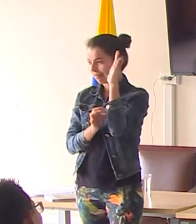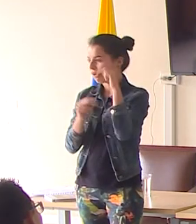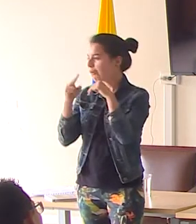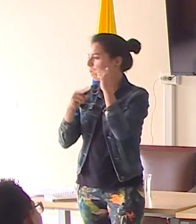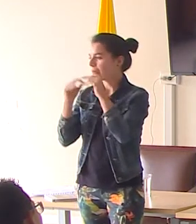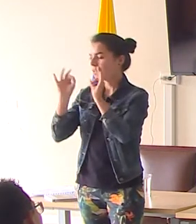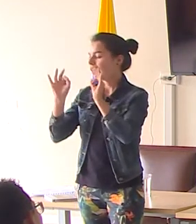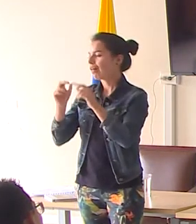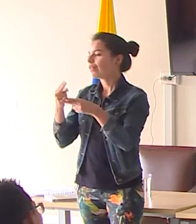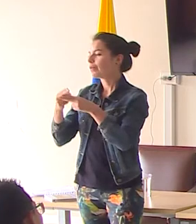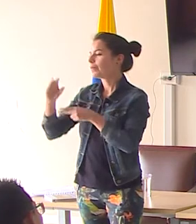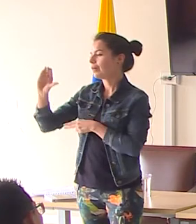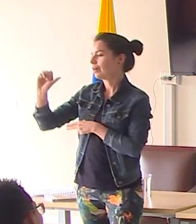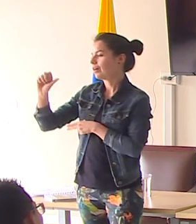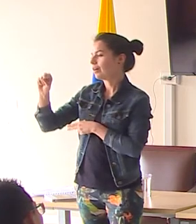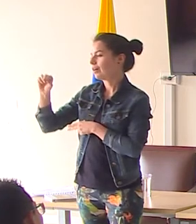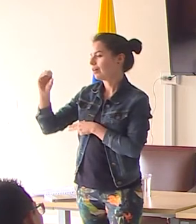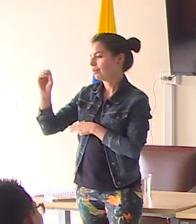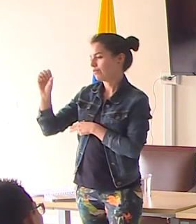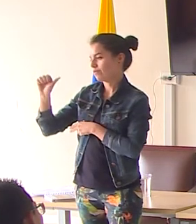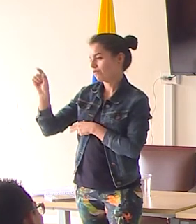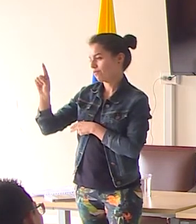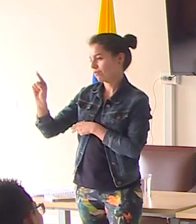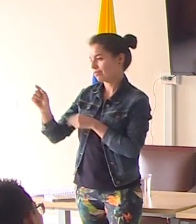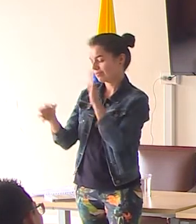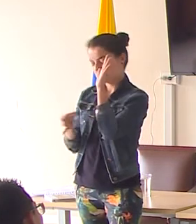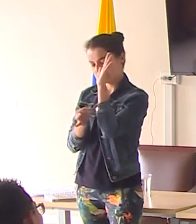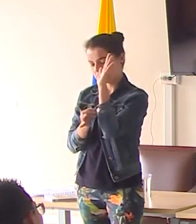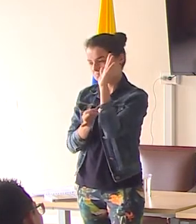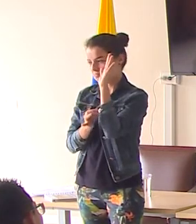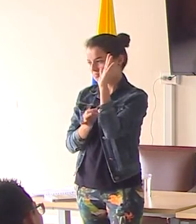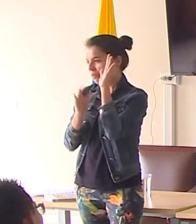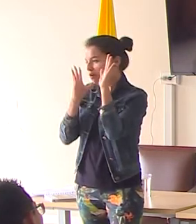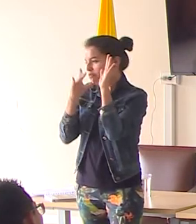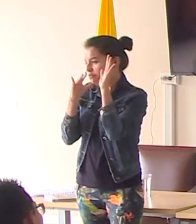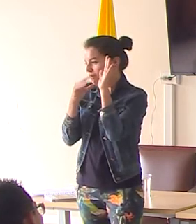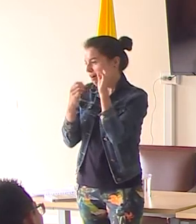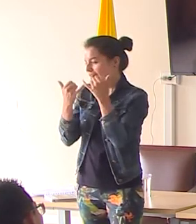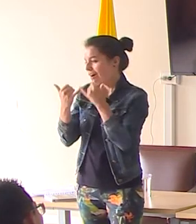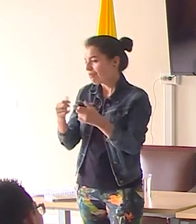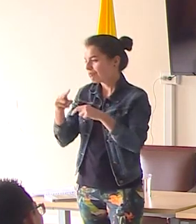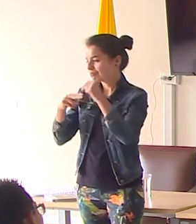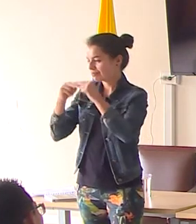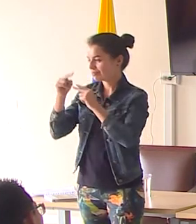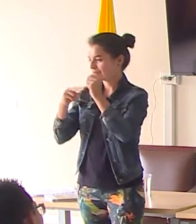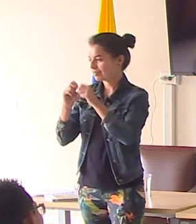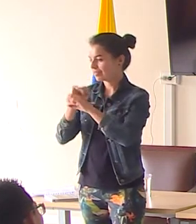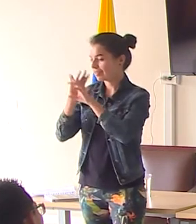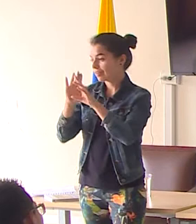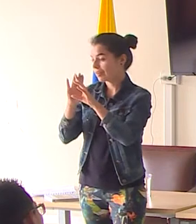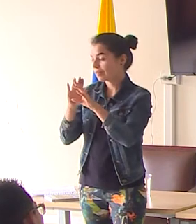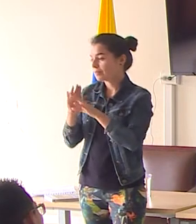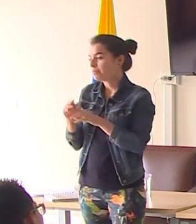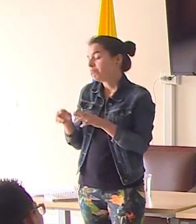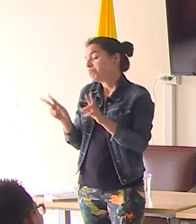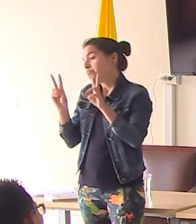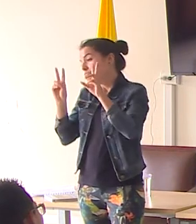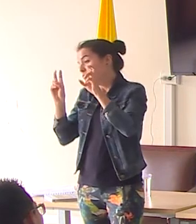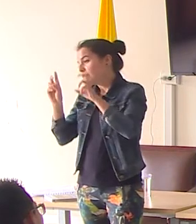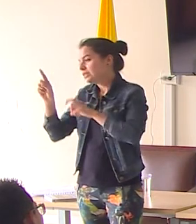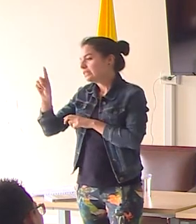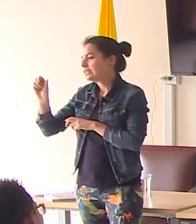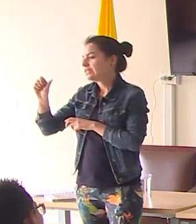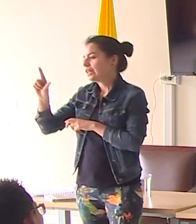supone que con él con la planta de tratamiento del salitre y de apretar de canoas pues se tendría la capacidad para limpiar el río